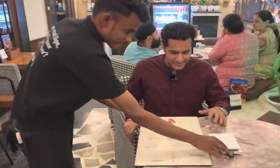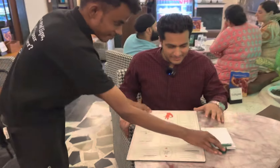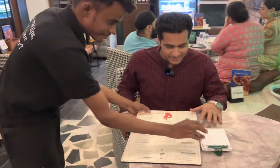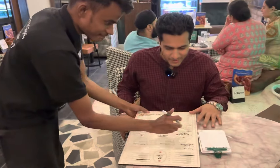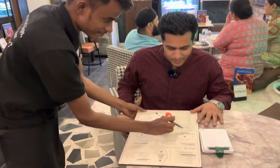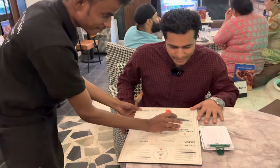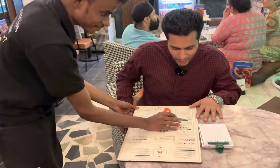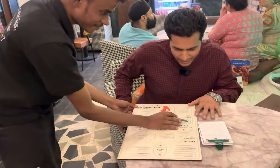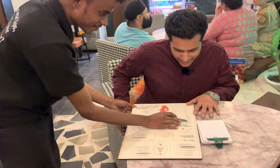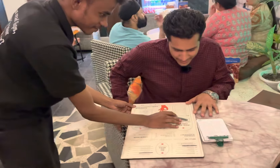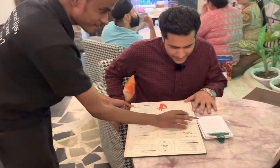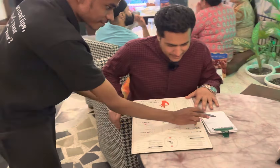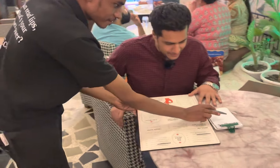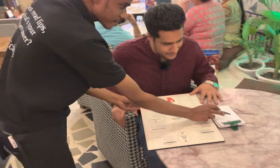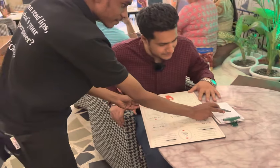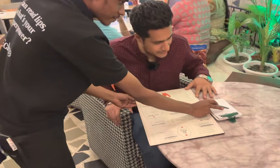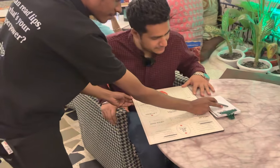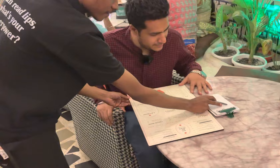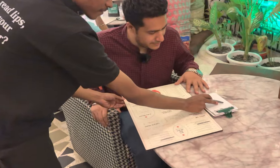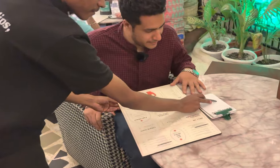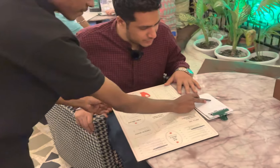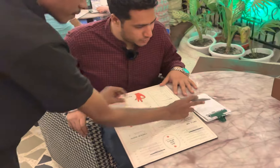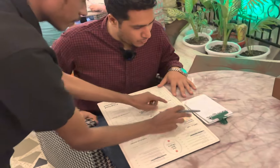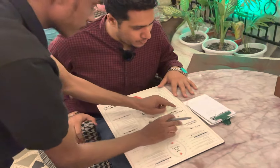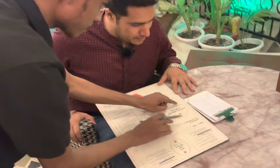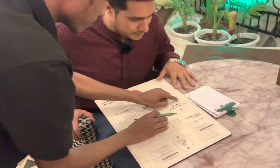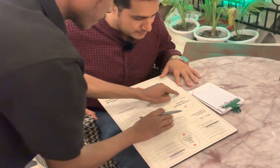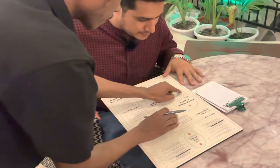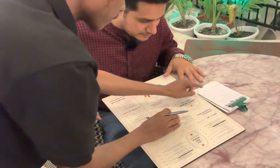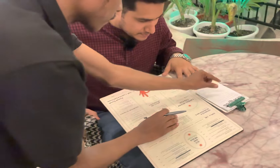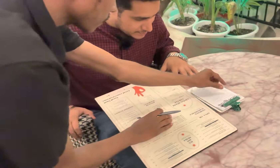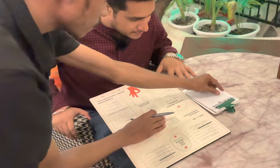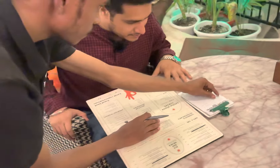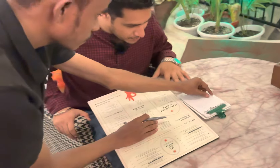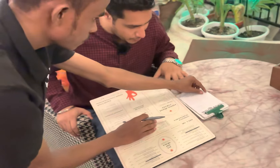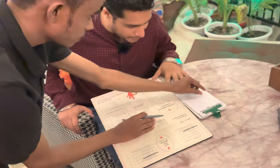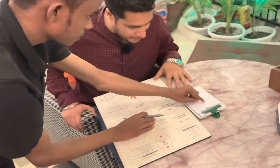ओह मेन्यू आ गया हमारा. डिश कोड ओके